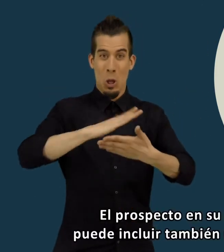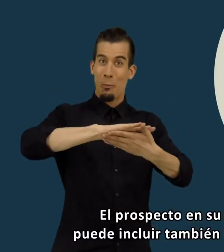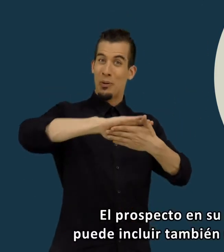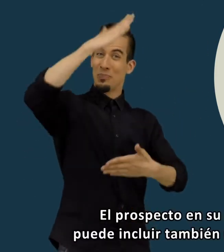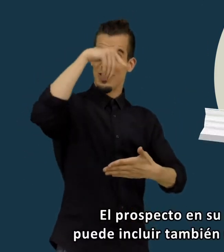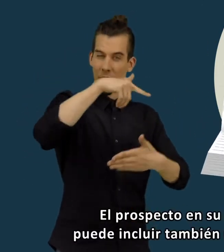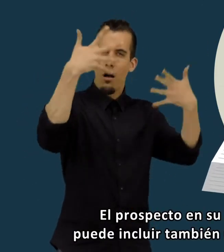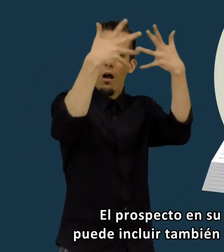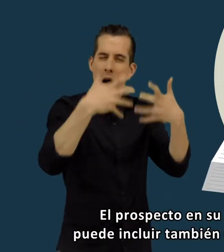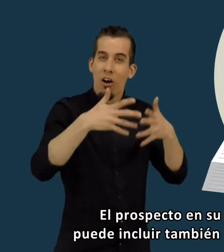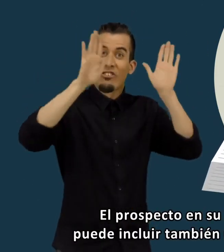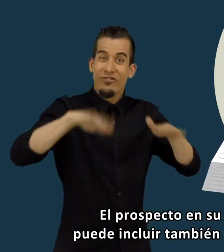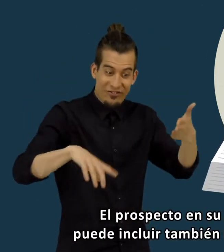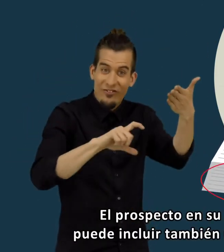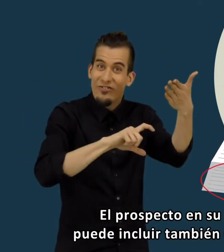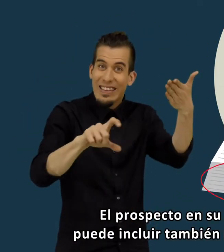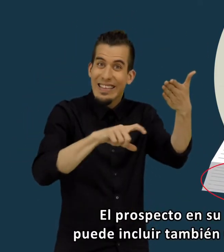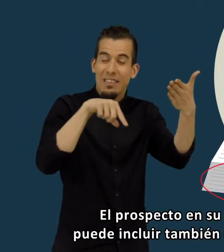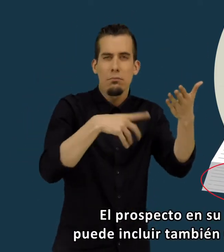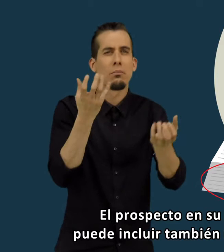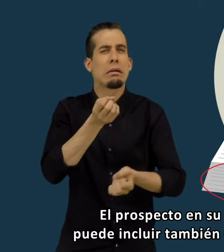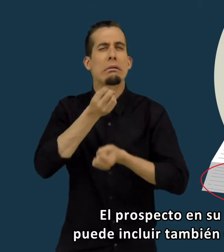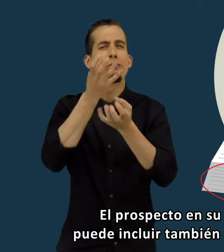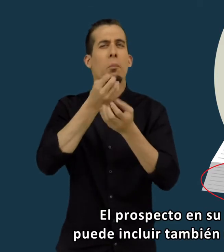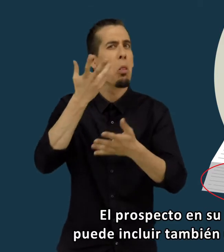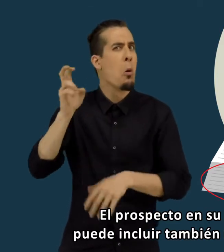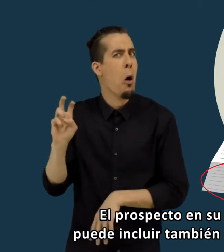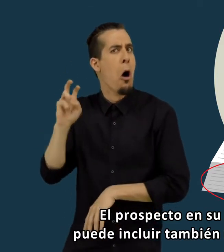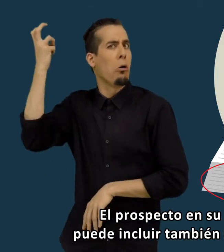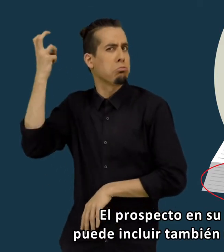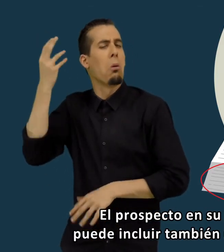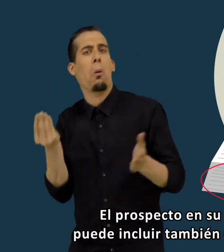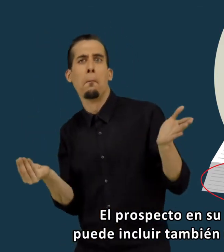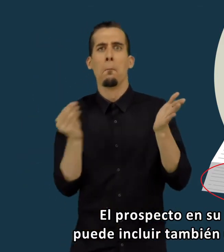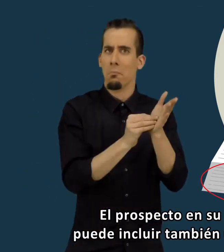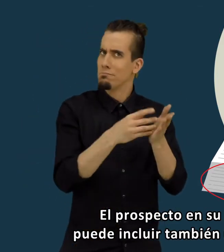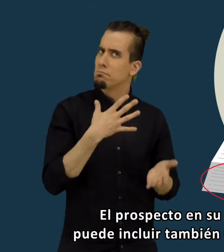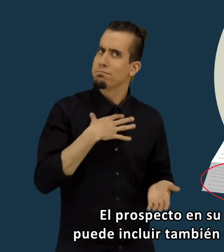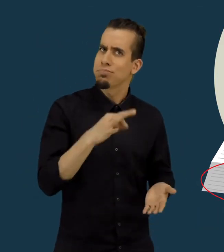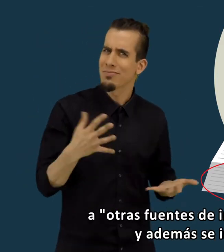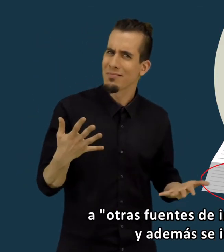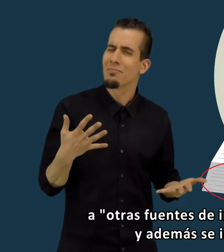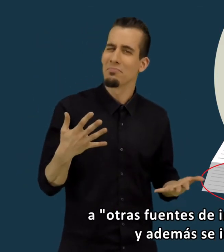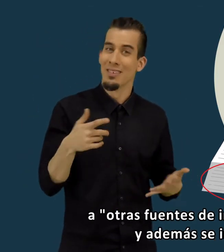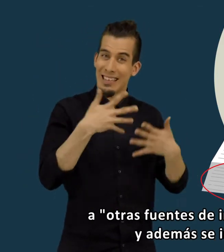El prospecto, en su parte final, puede incluir también una referencia a otras fuentes de